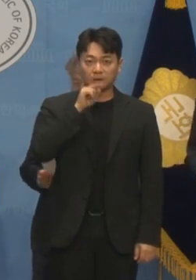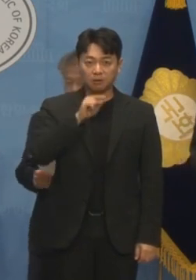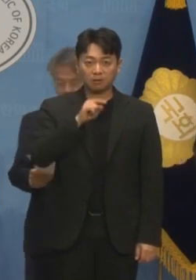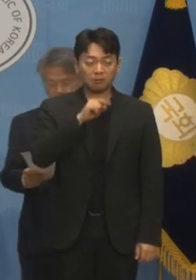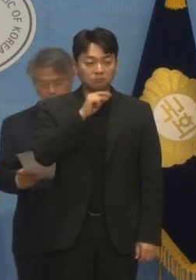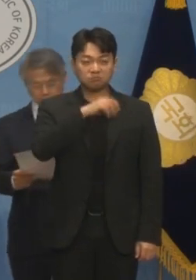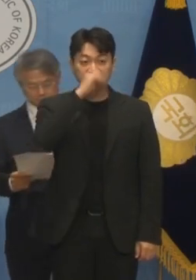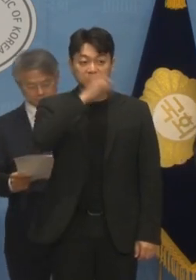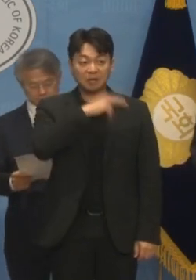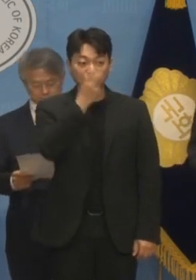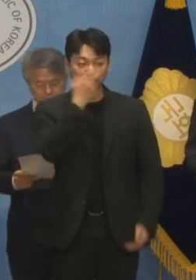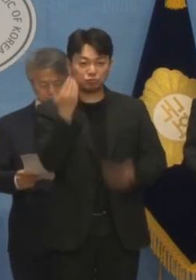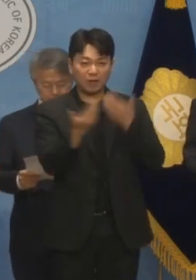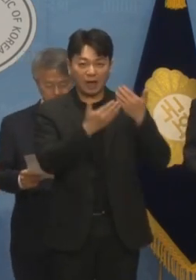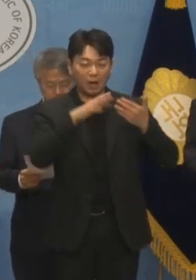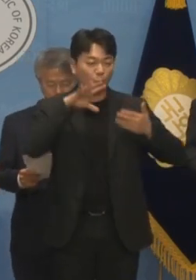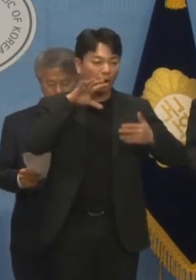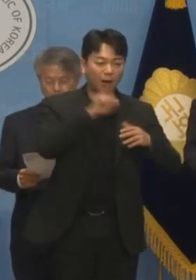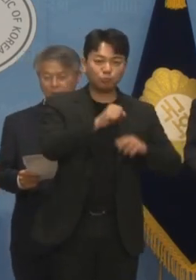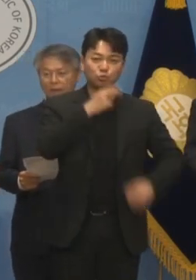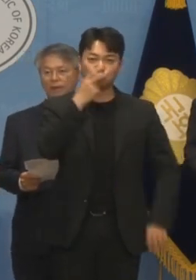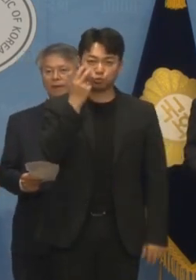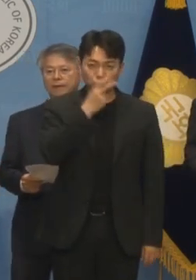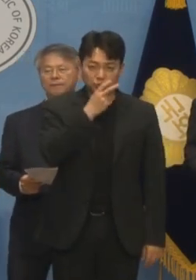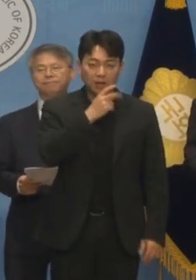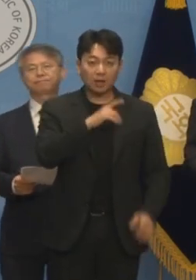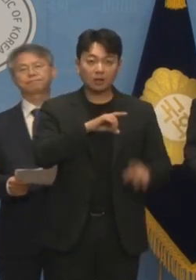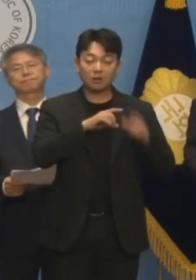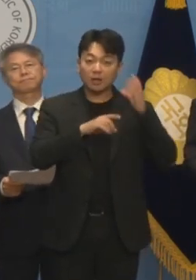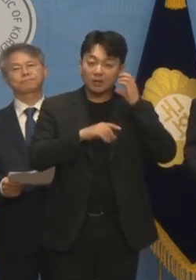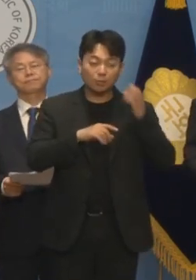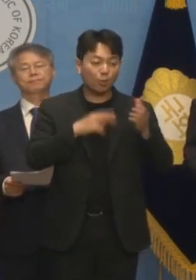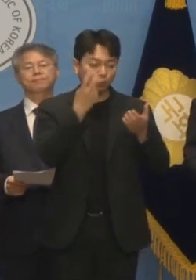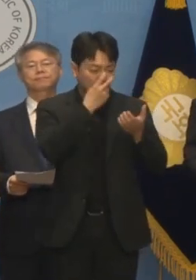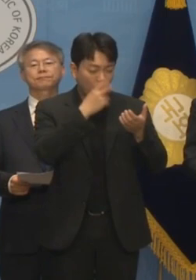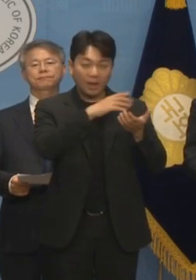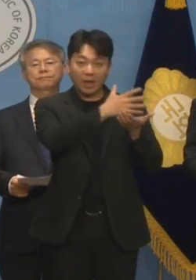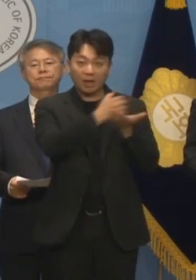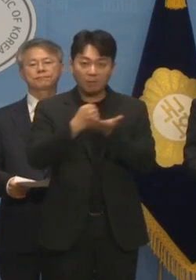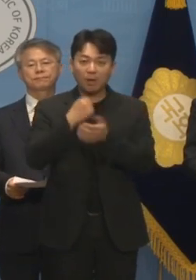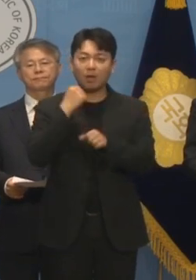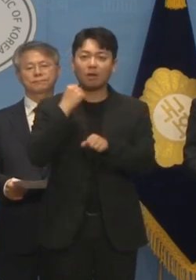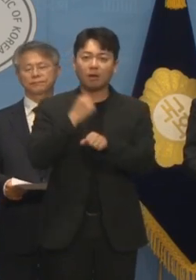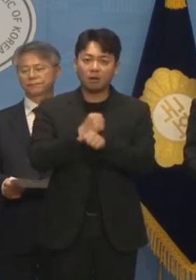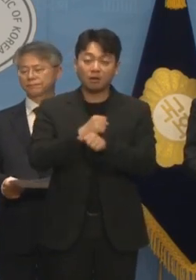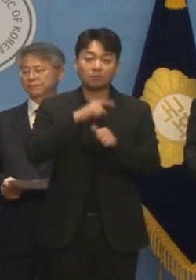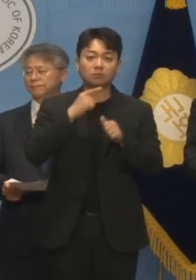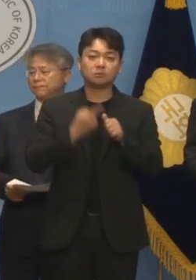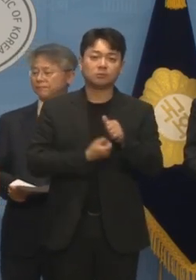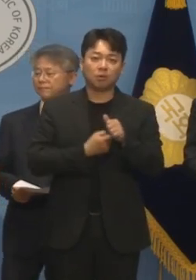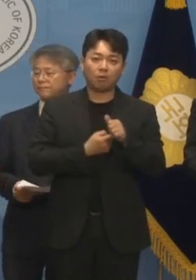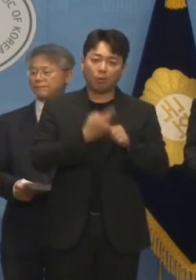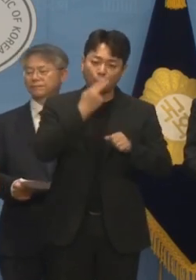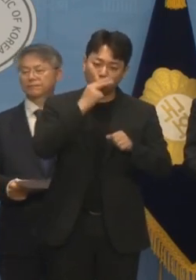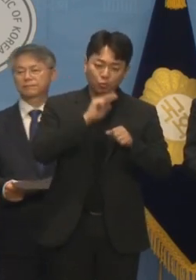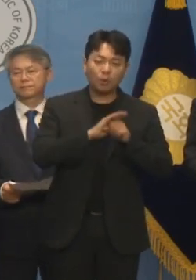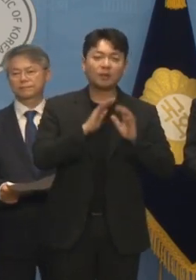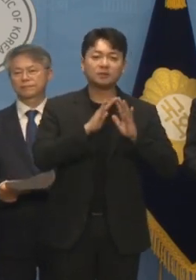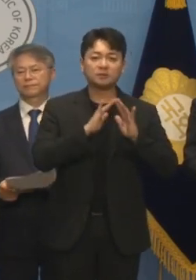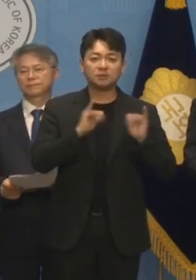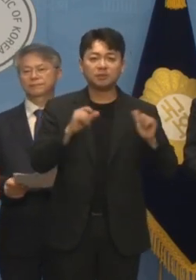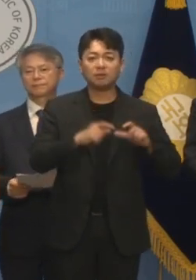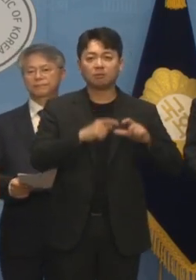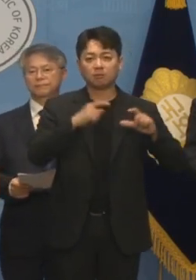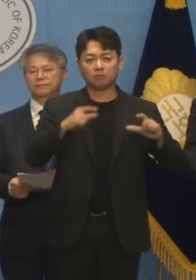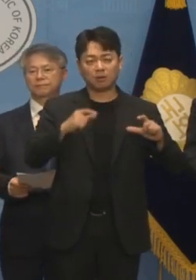무차별적인 압수 수색 또 통신기록조회 소환 조사로 무고한 시민들이 고통받고 있습니다